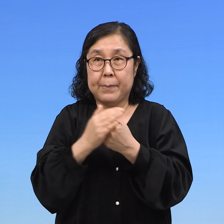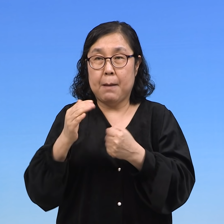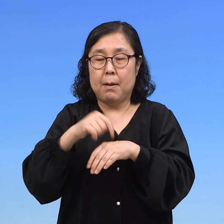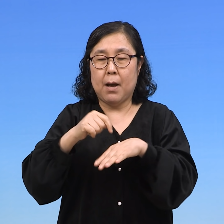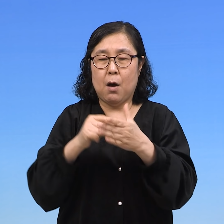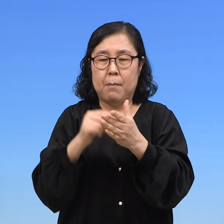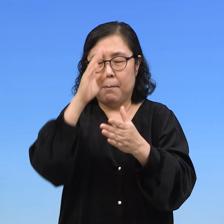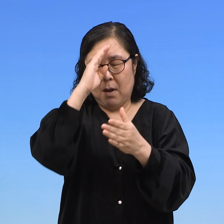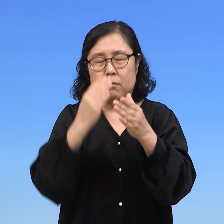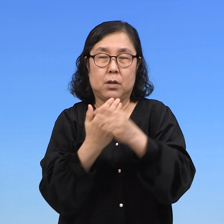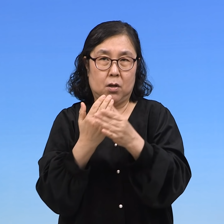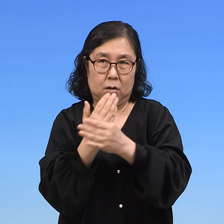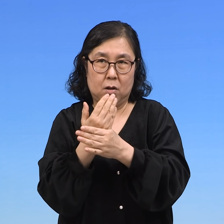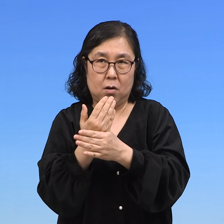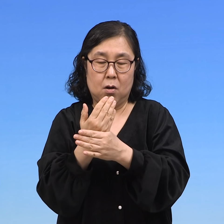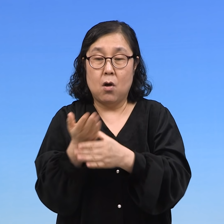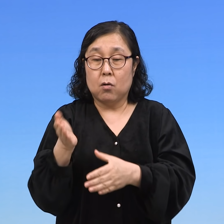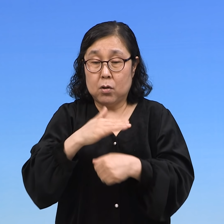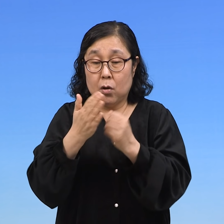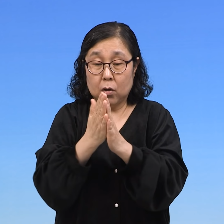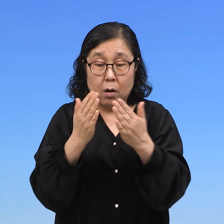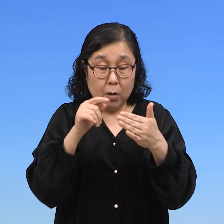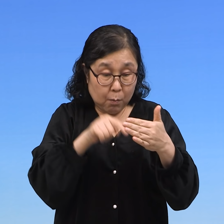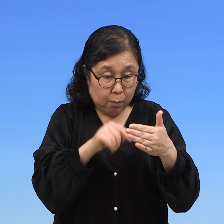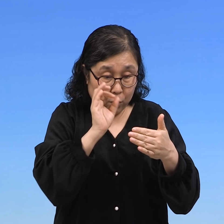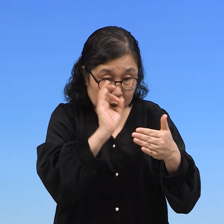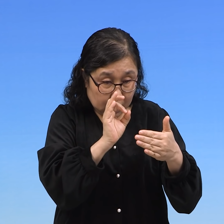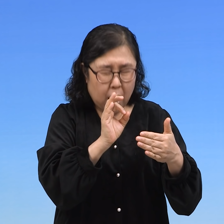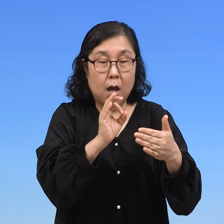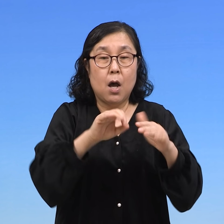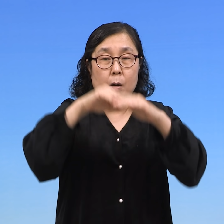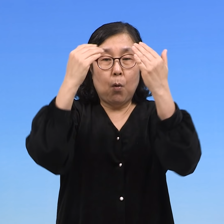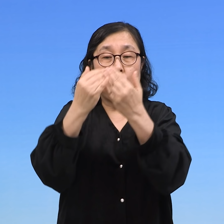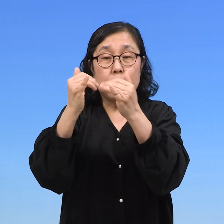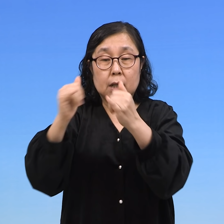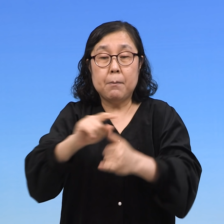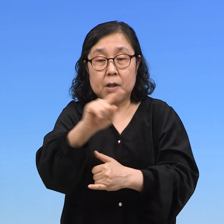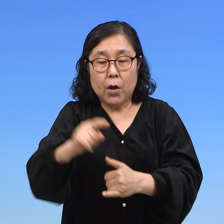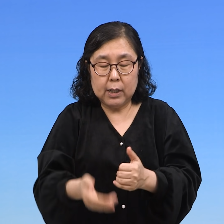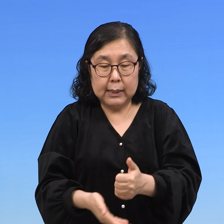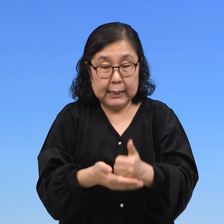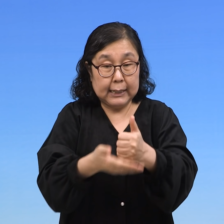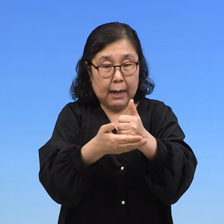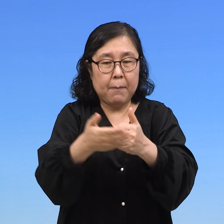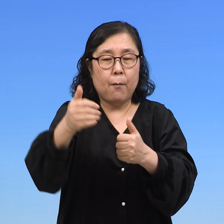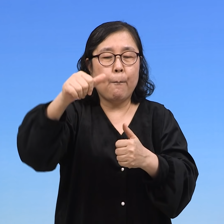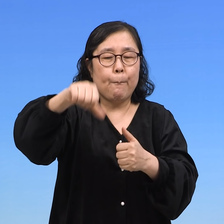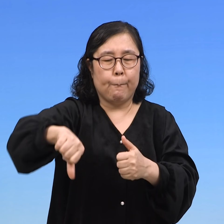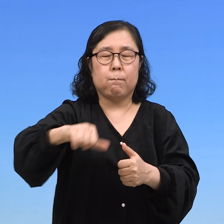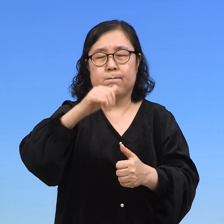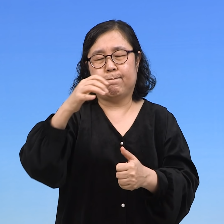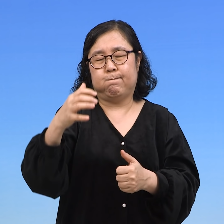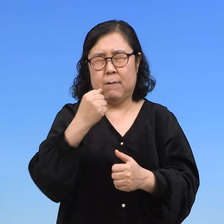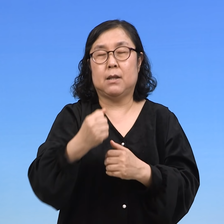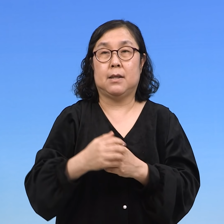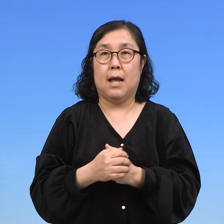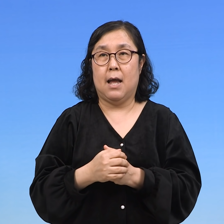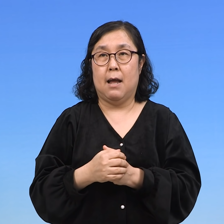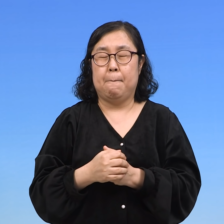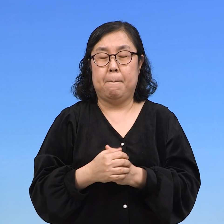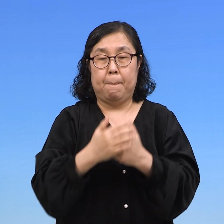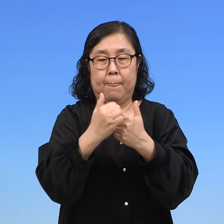모든 사람이 너희를 칭찬하면 화가 있도다 무슨 뜻입니까? 사명자들이 걸어가야